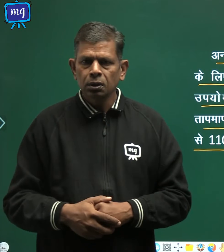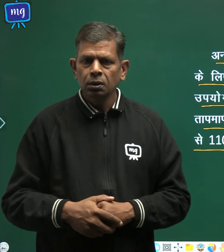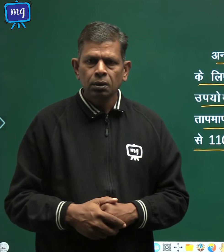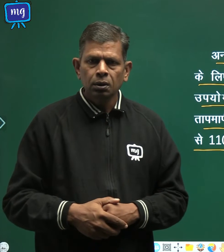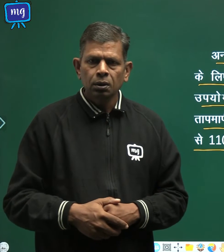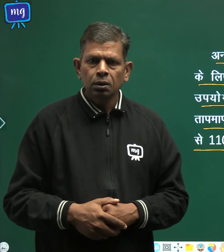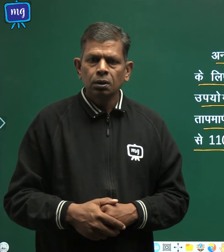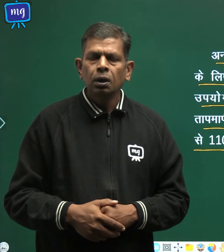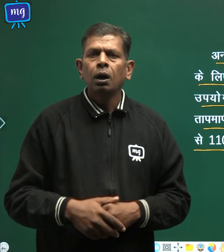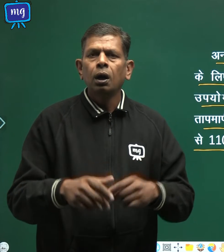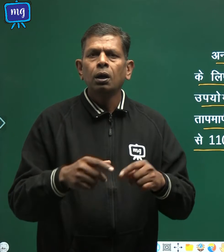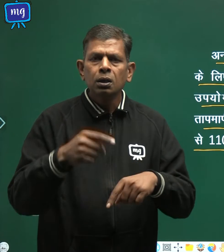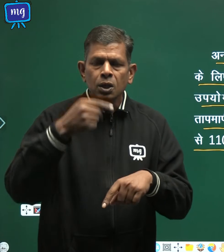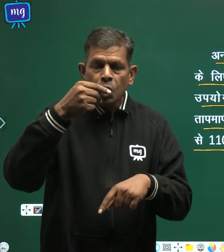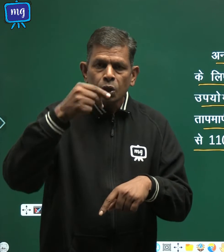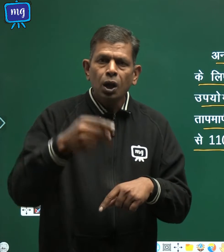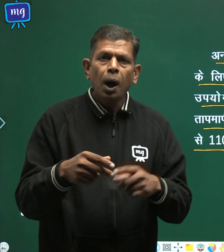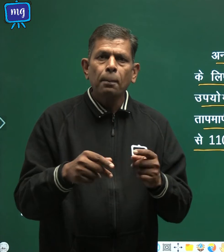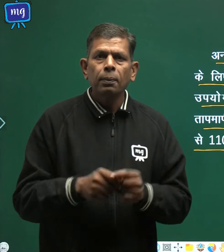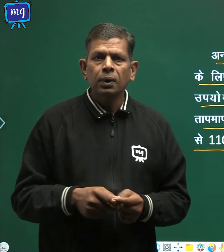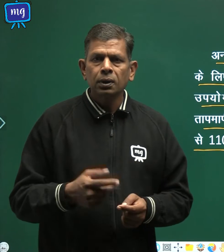ताप ज्ञात करने के लिए